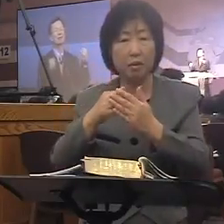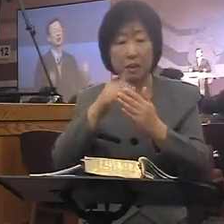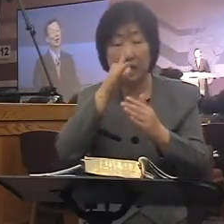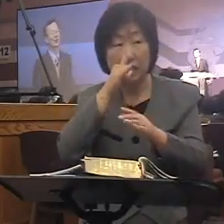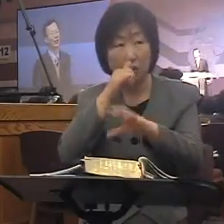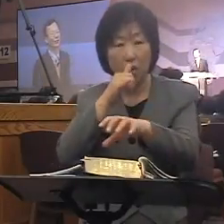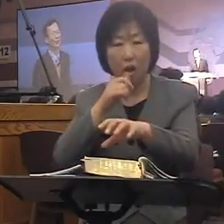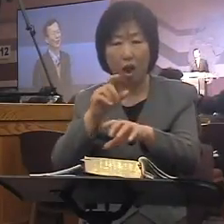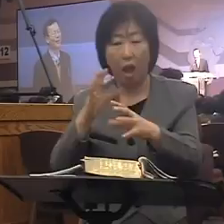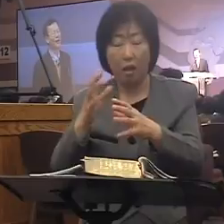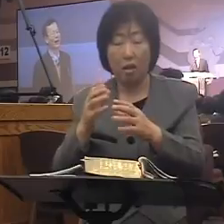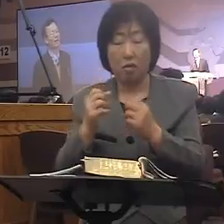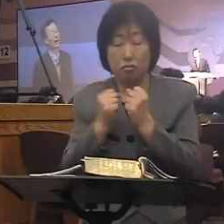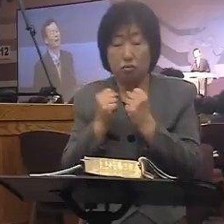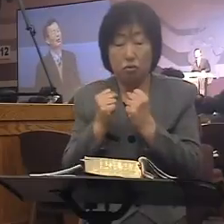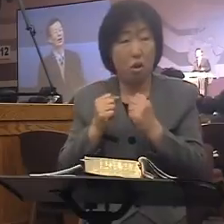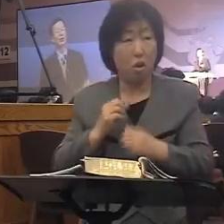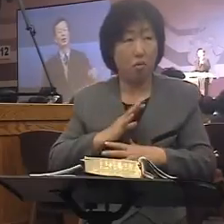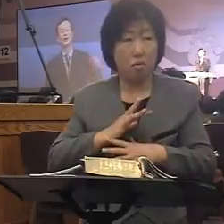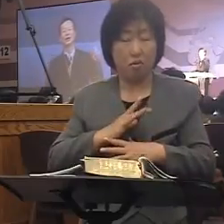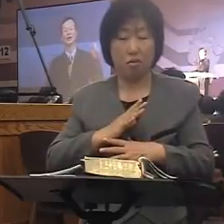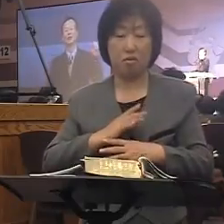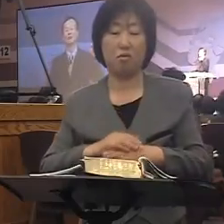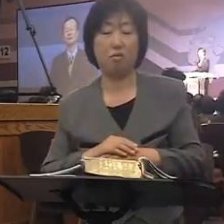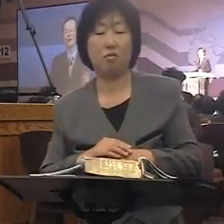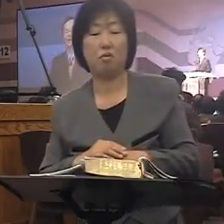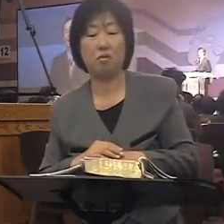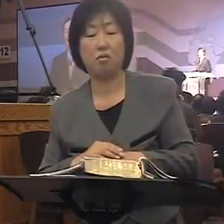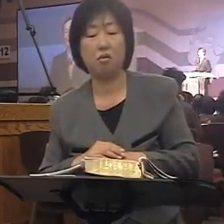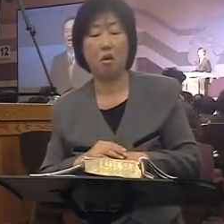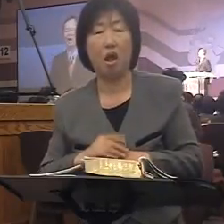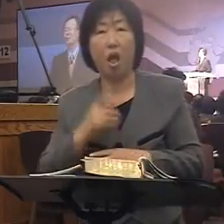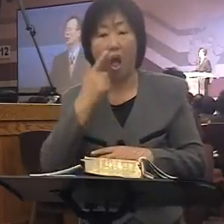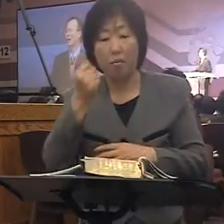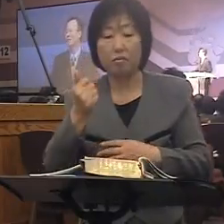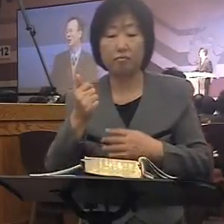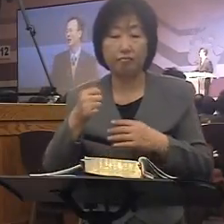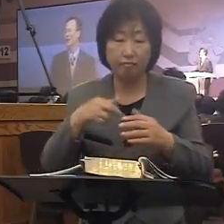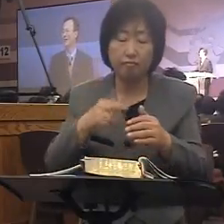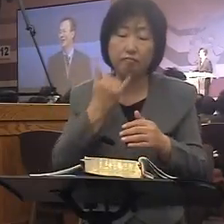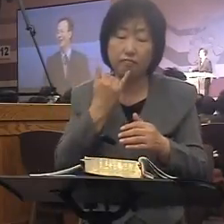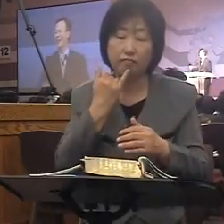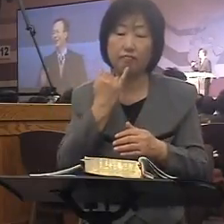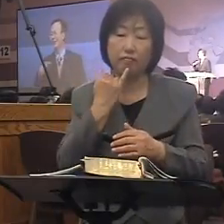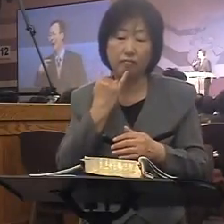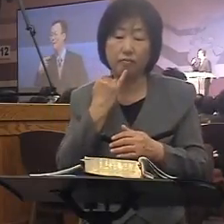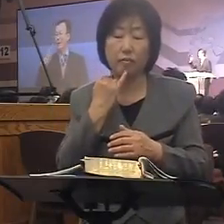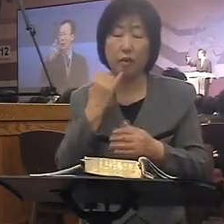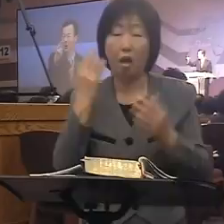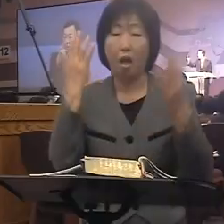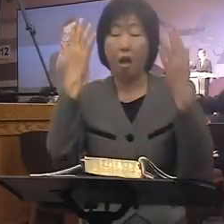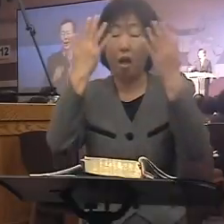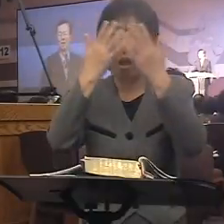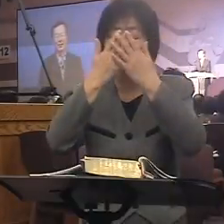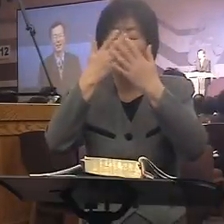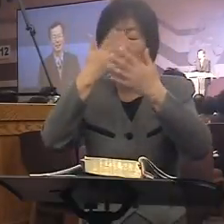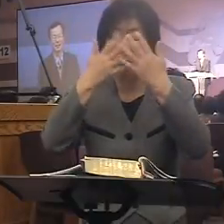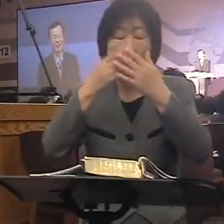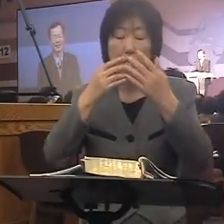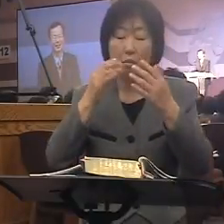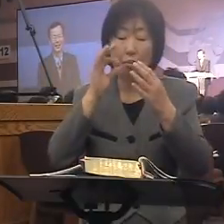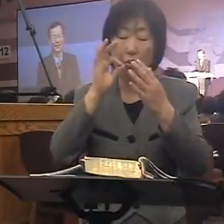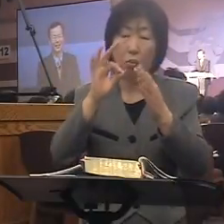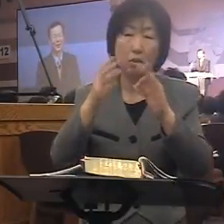그때 막 무서워하더라. 아빠가 먼저 가서 괜찮다고 부릅니다. 아무것도 안 보인다 합니다. 그러나 아빠는 너를 본다 말을